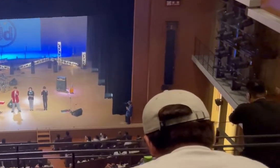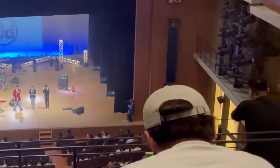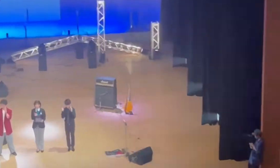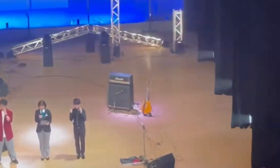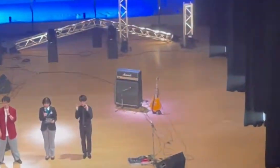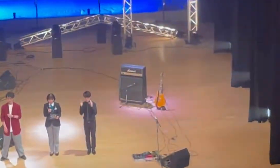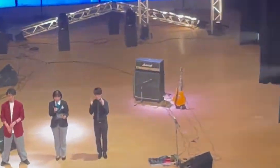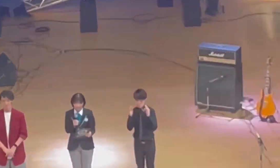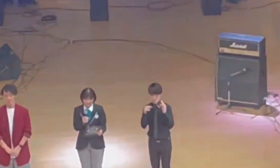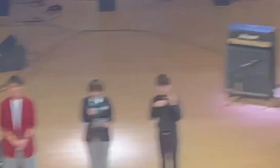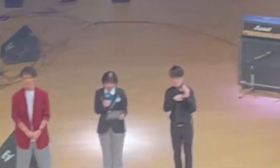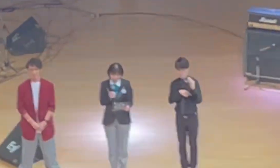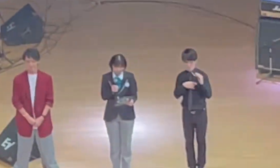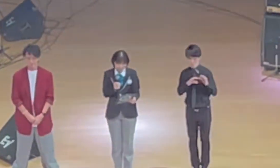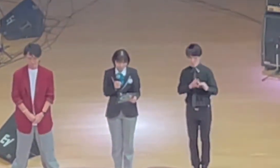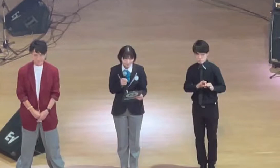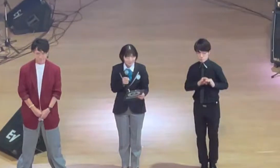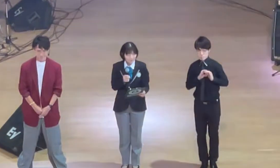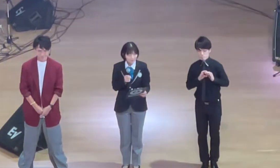でも心に残りました。